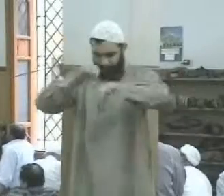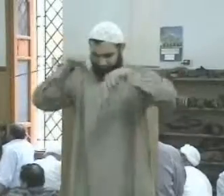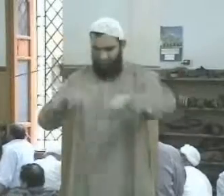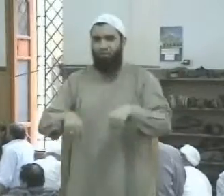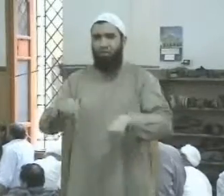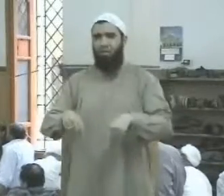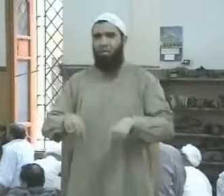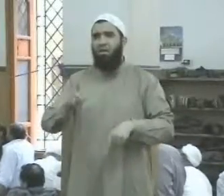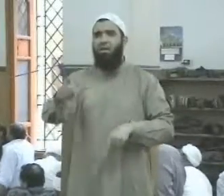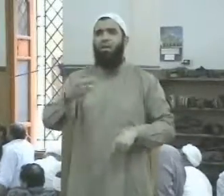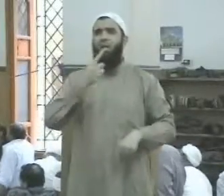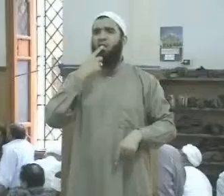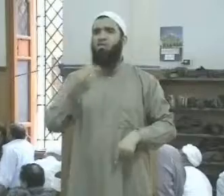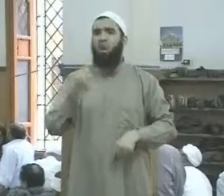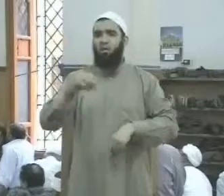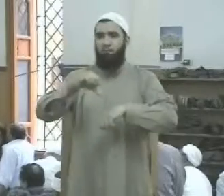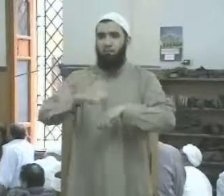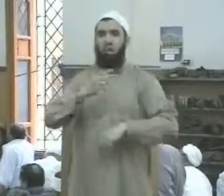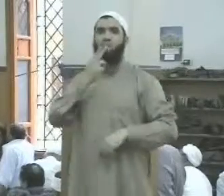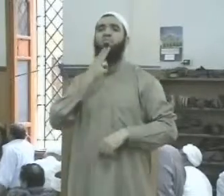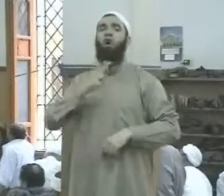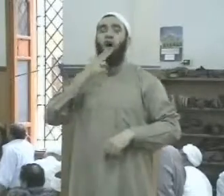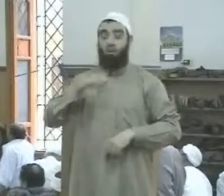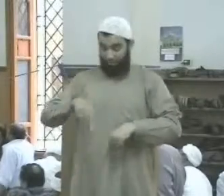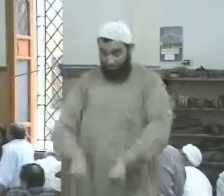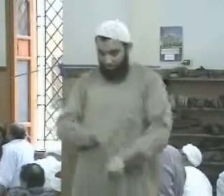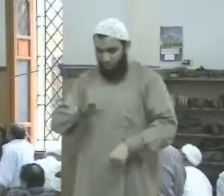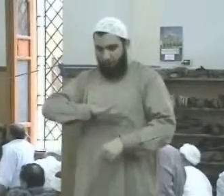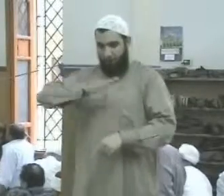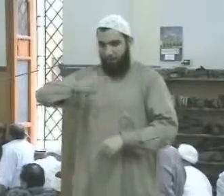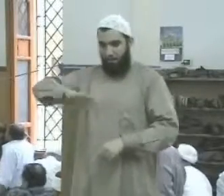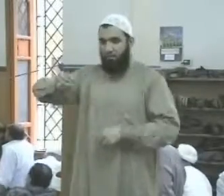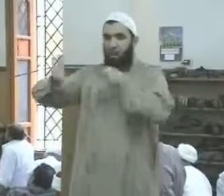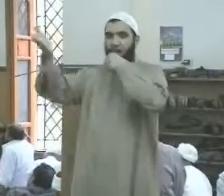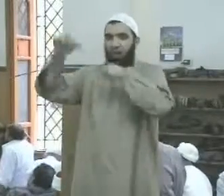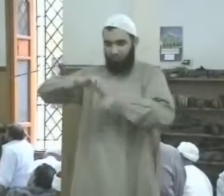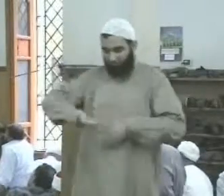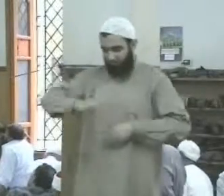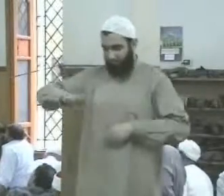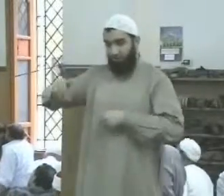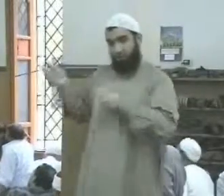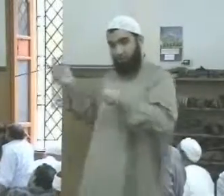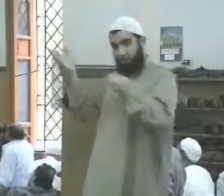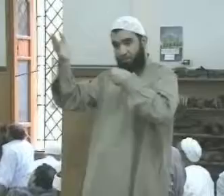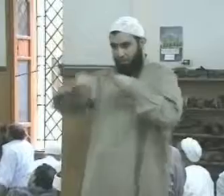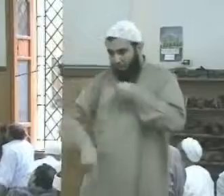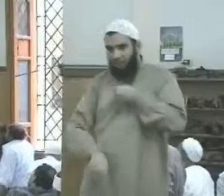الطيب الطاهر المبارك منبر رسول الله صلى الله عليه وسلم، لو سالنا اول